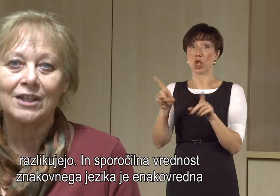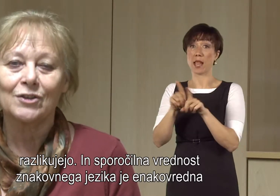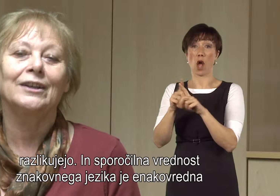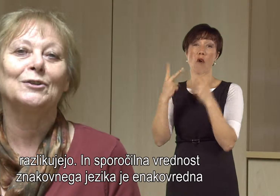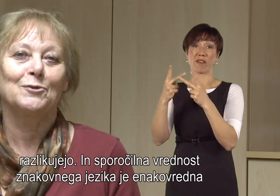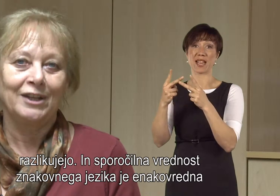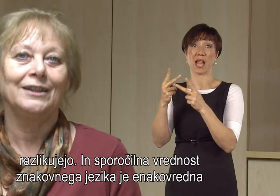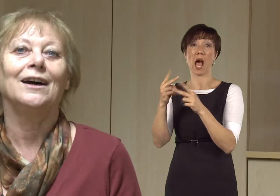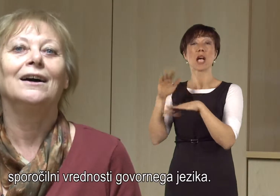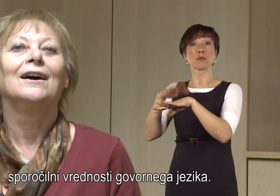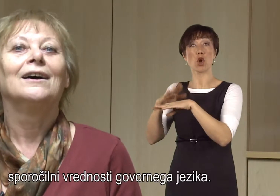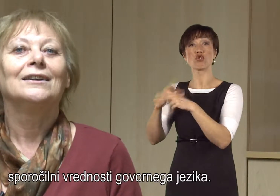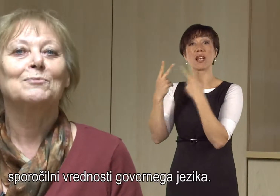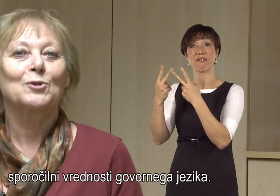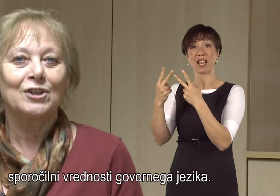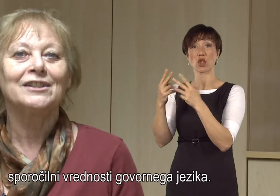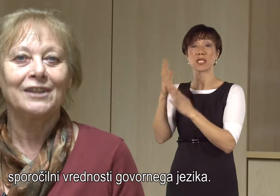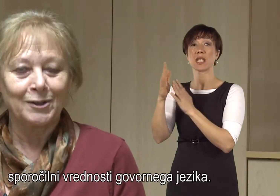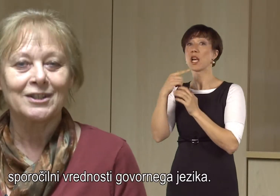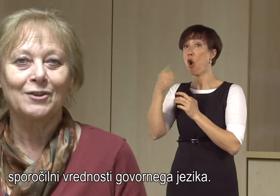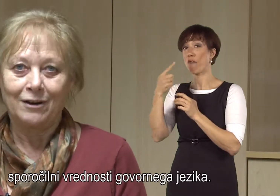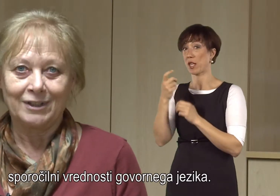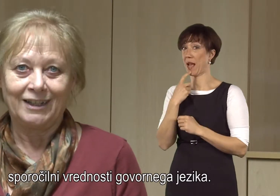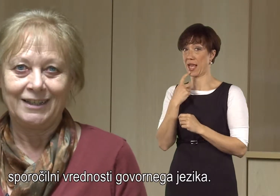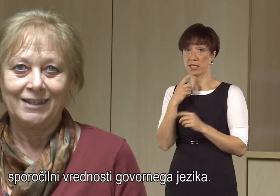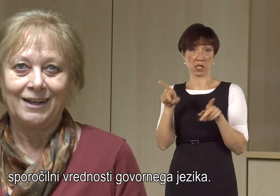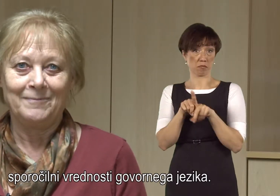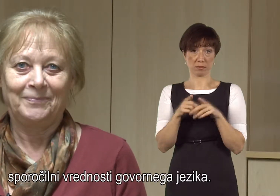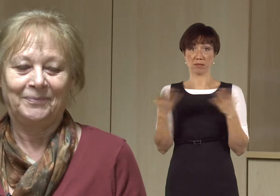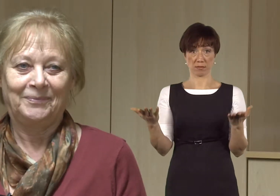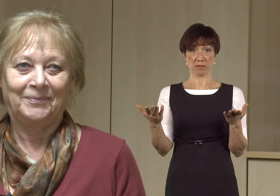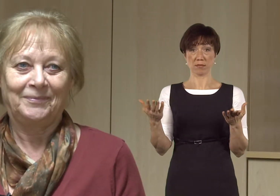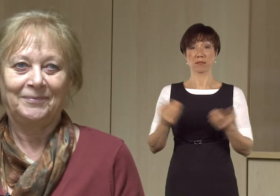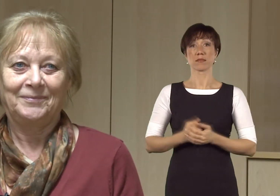je čisto enakovredna sporočilni vrednosti govornega jezika.